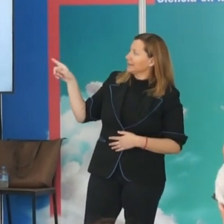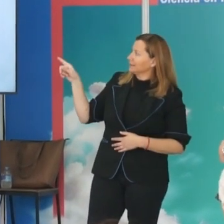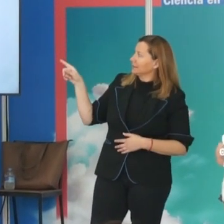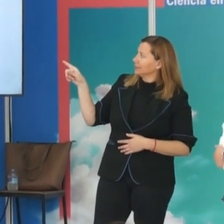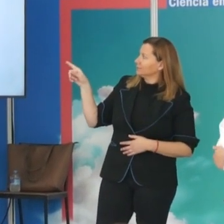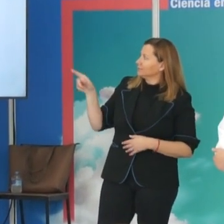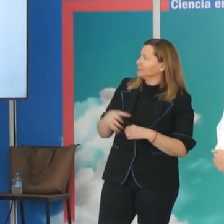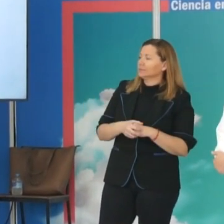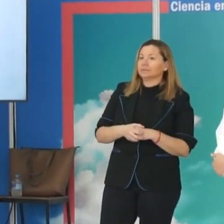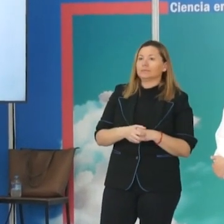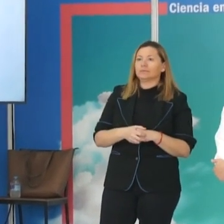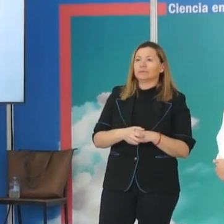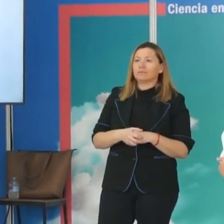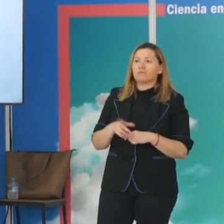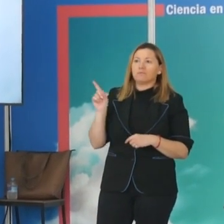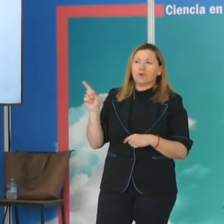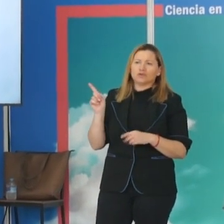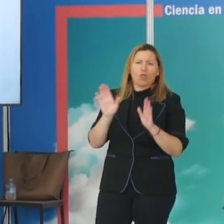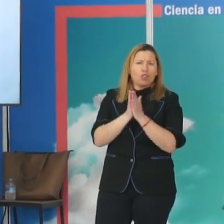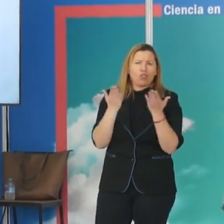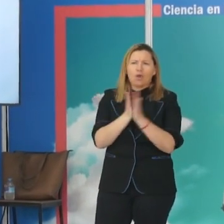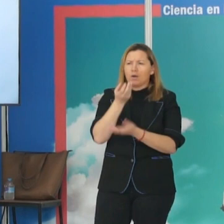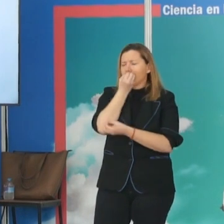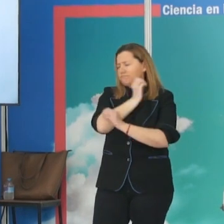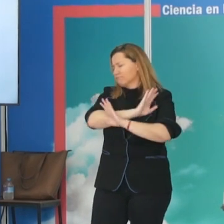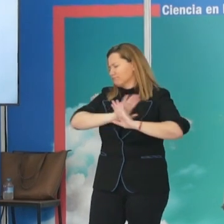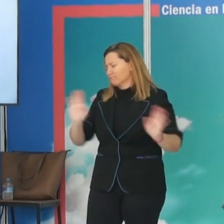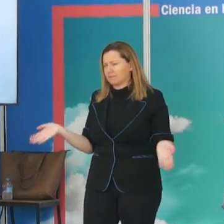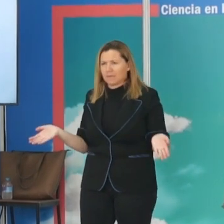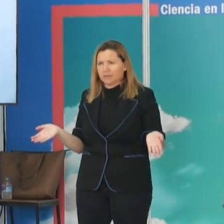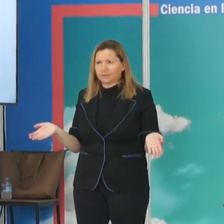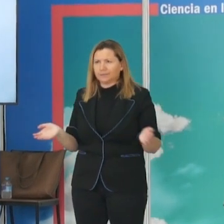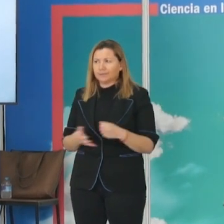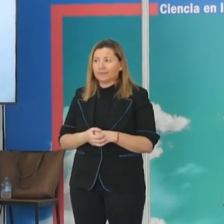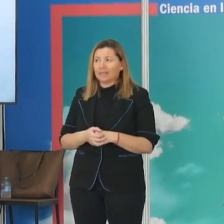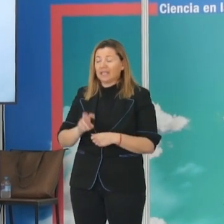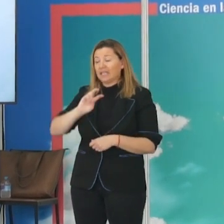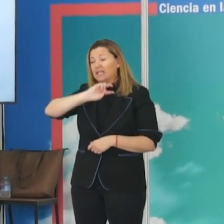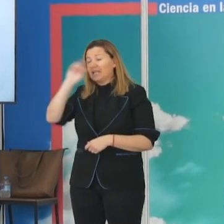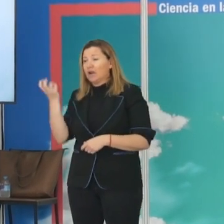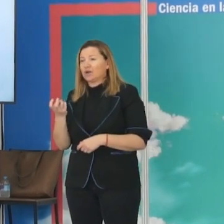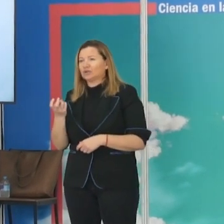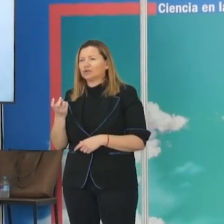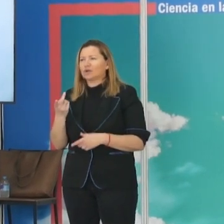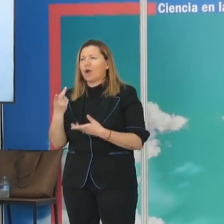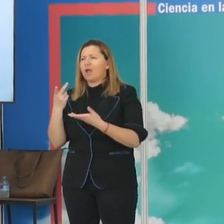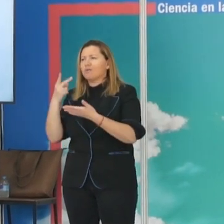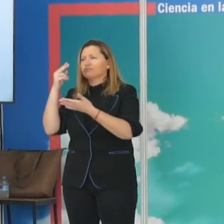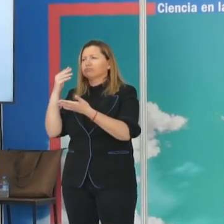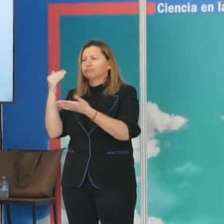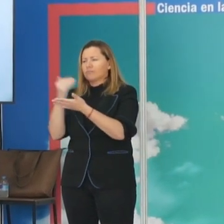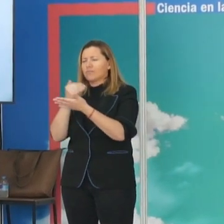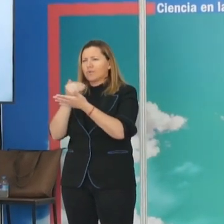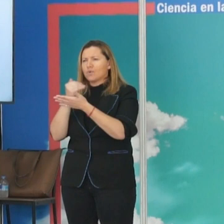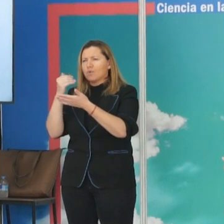Blume, primero porque son unos libros espectaculares por su infografía, y el otro pues es un tratado cultural de todo lo que